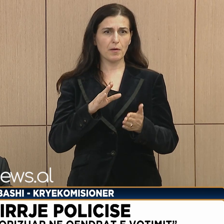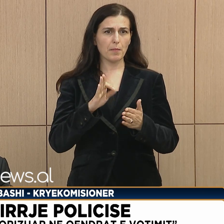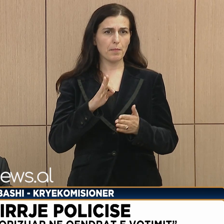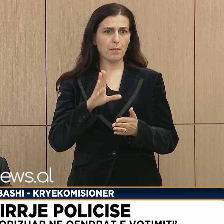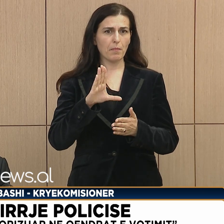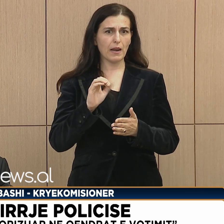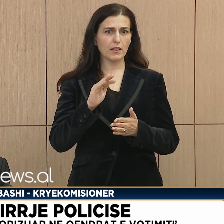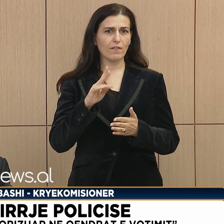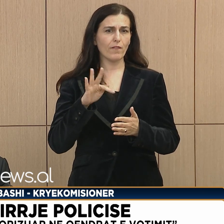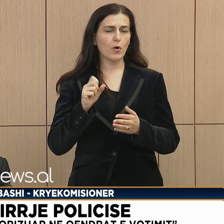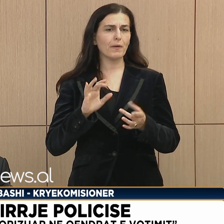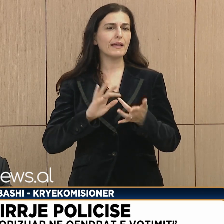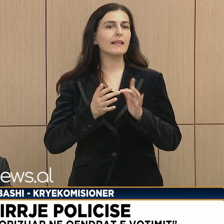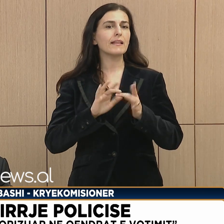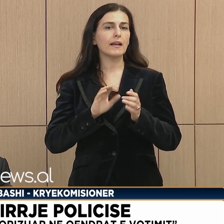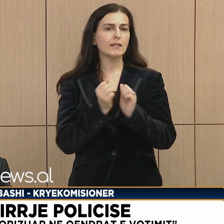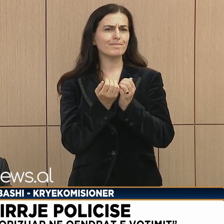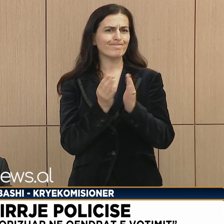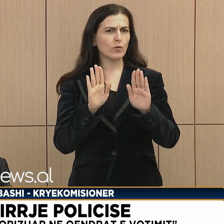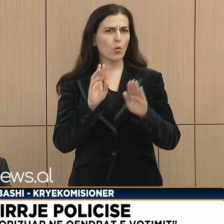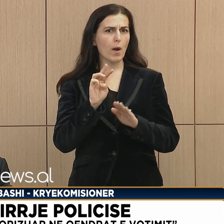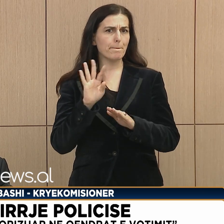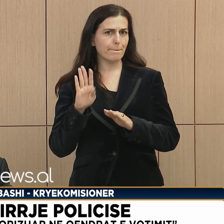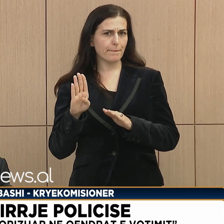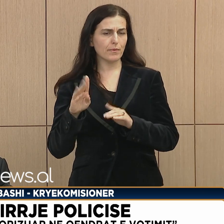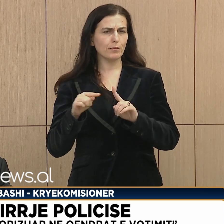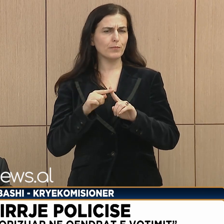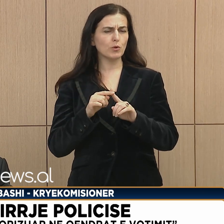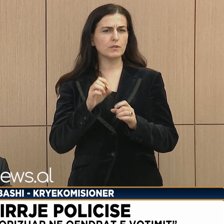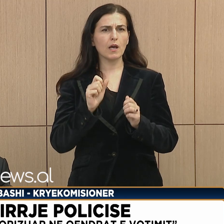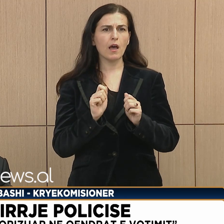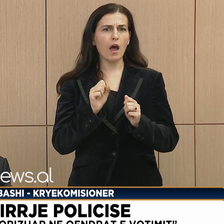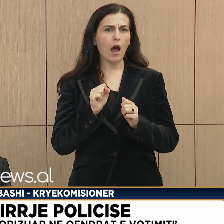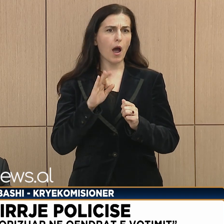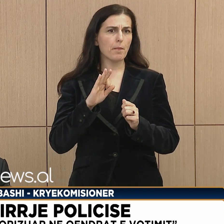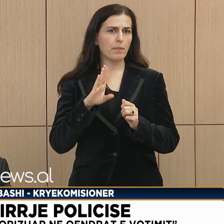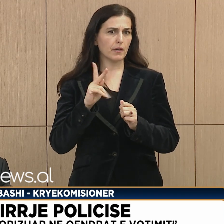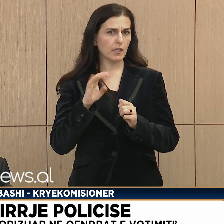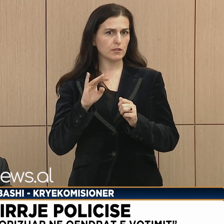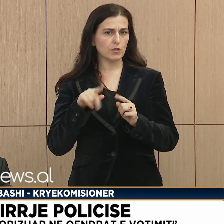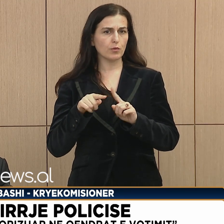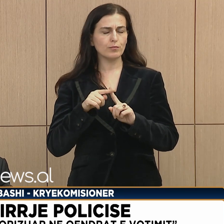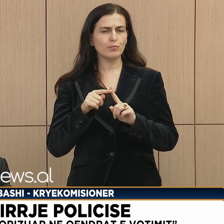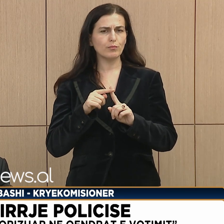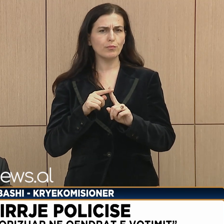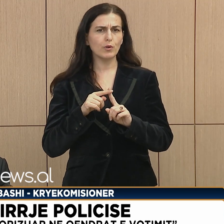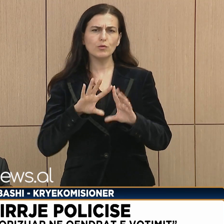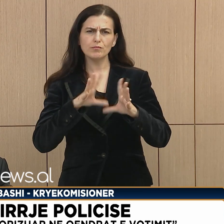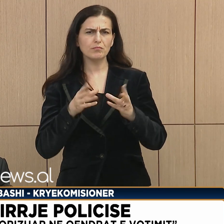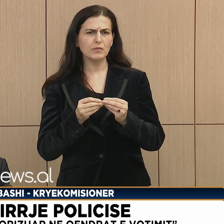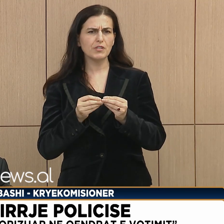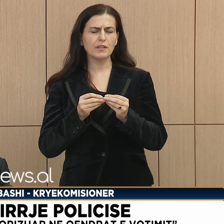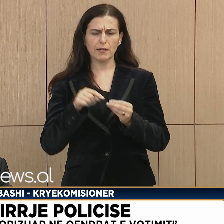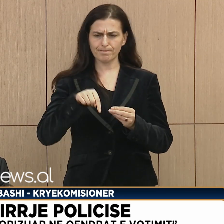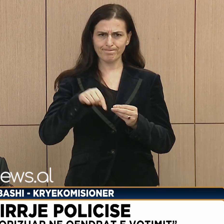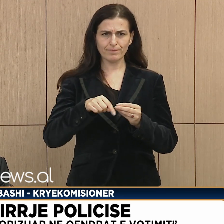Komisionin Qendror të Zgjedhjeve në faqen e internetit apo dhe në aplikacion, ose në protokollin e Komisionin Qendror të